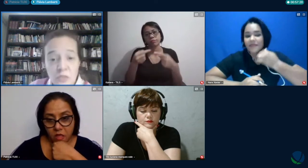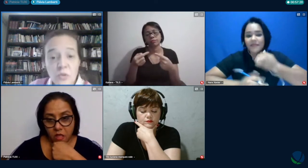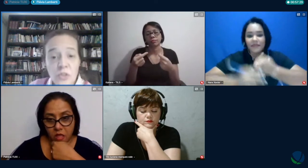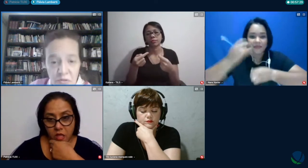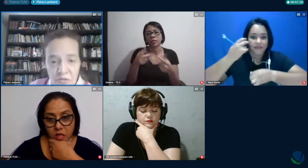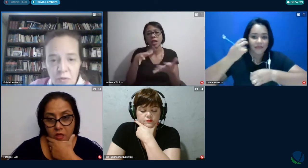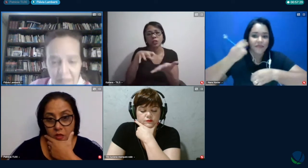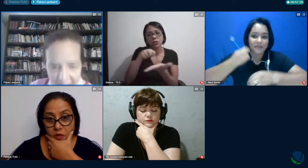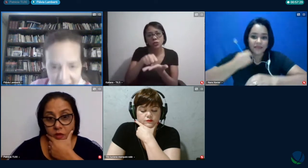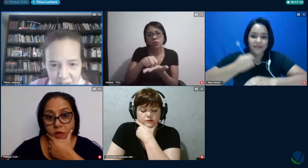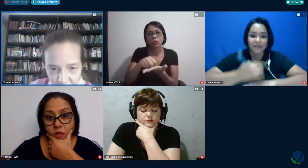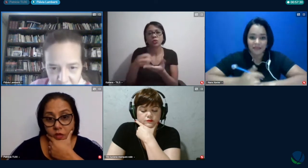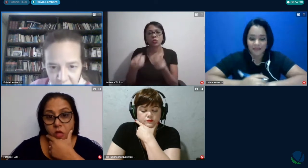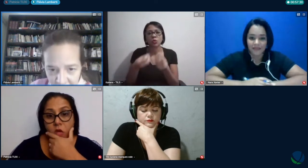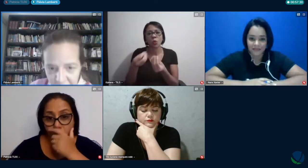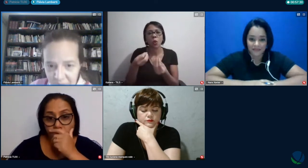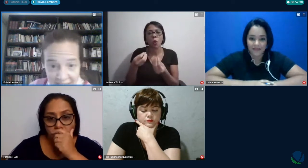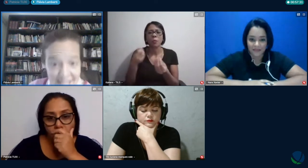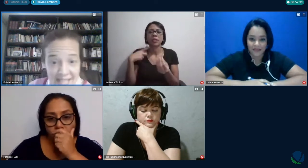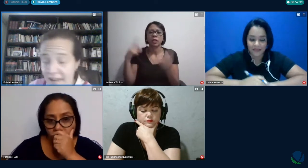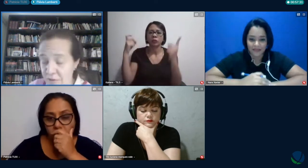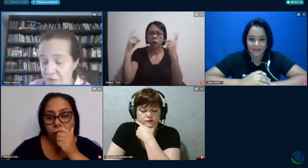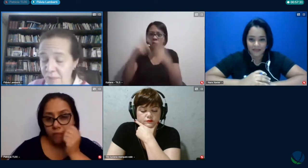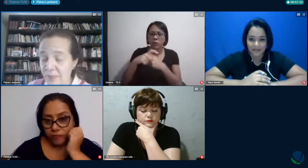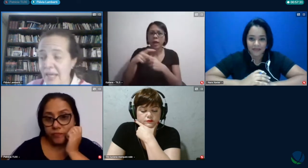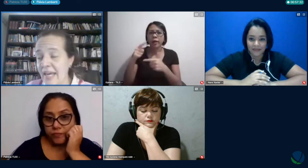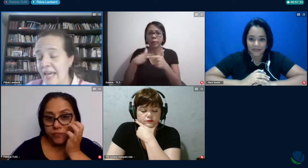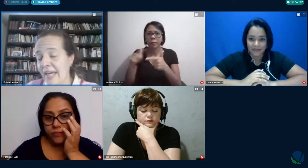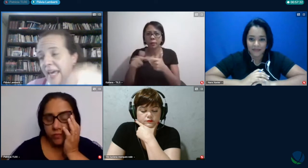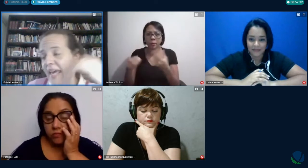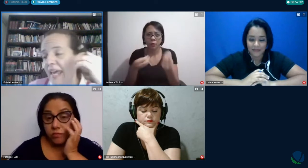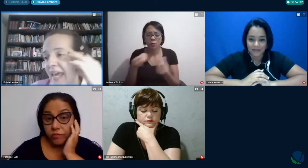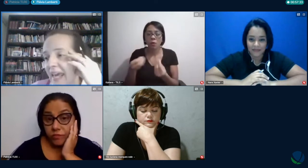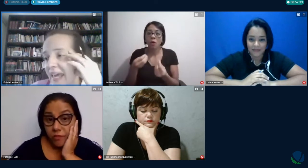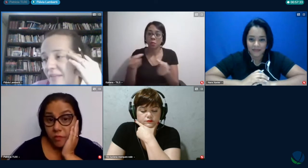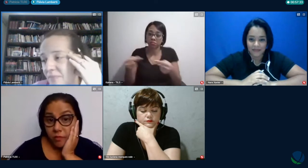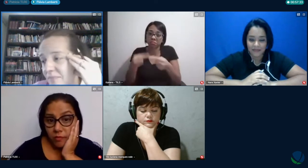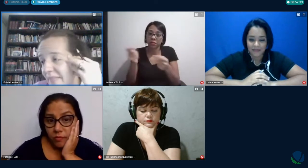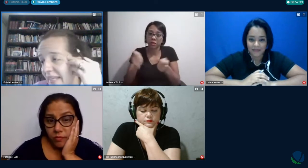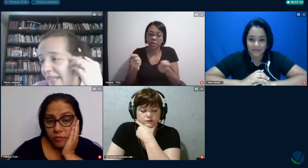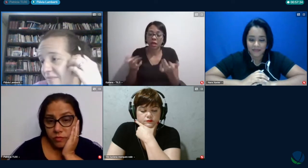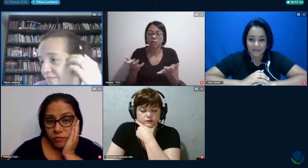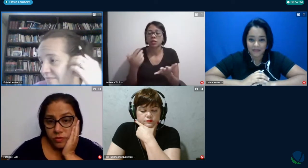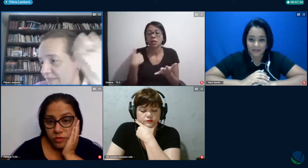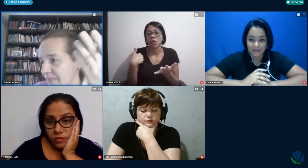de registro de dificuldades, né? Ele serve.